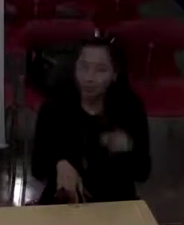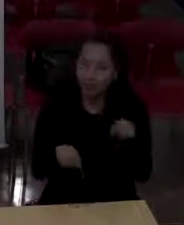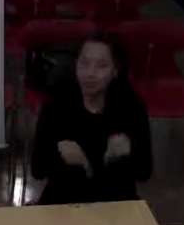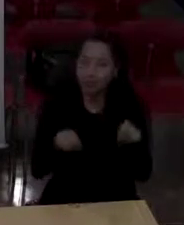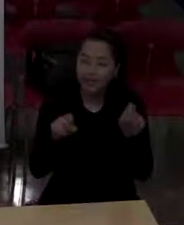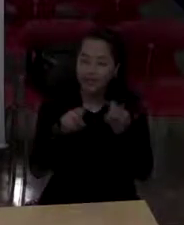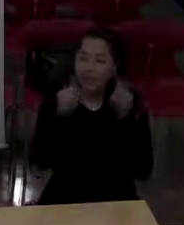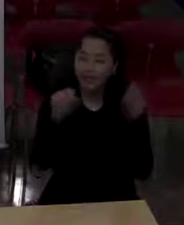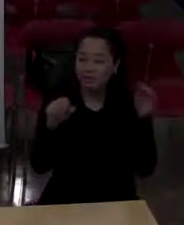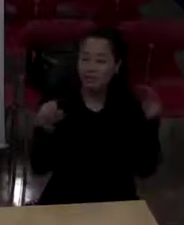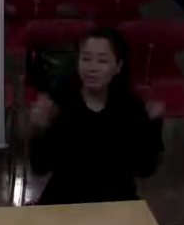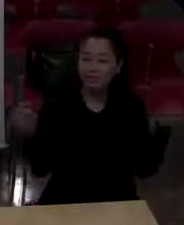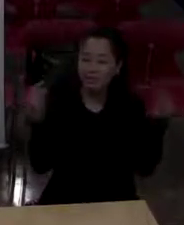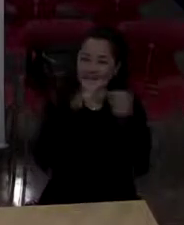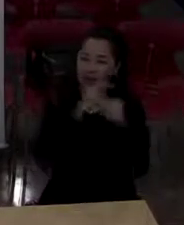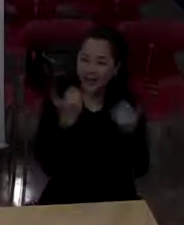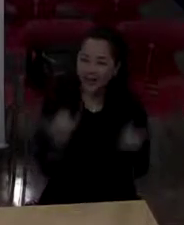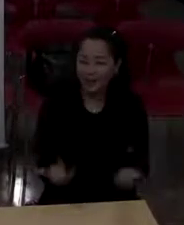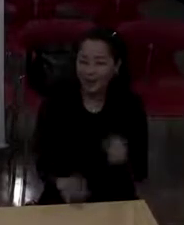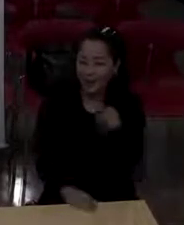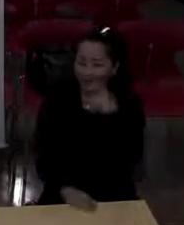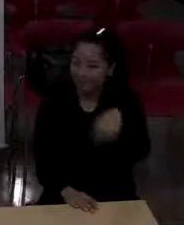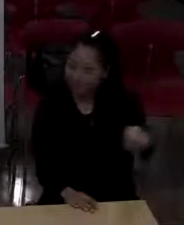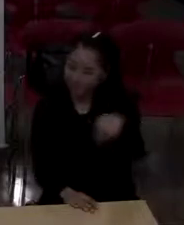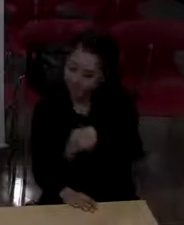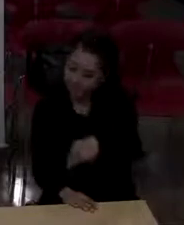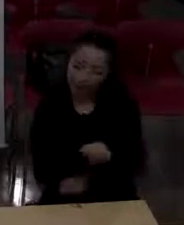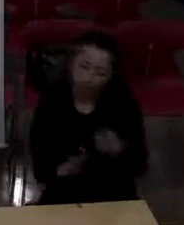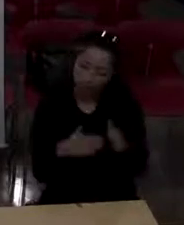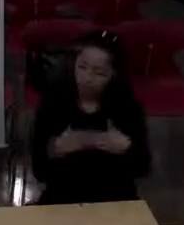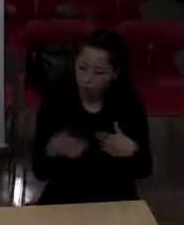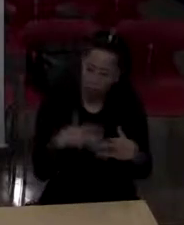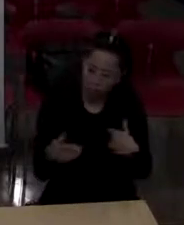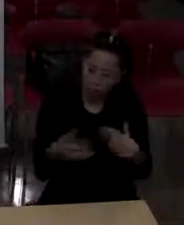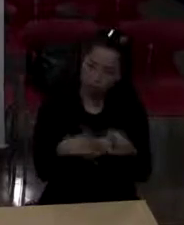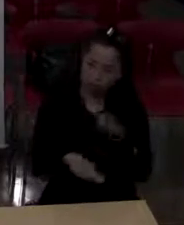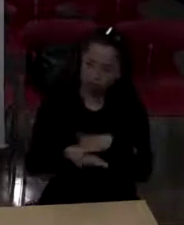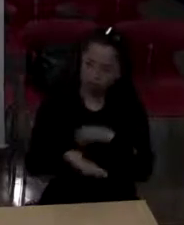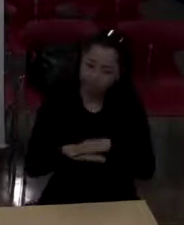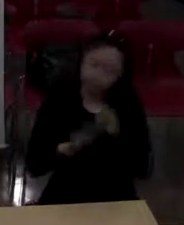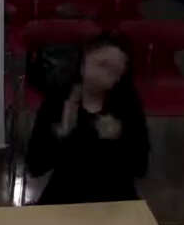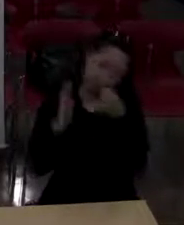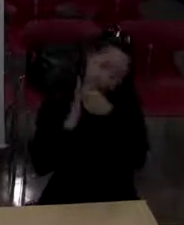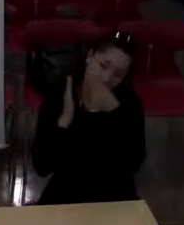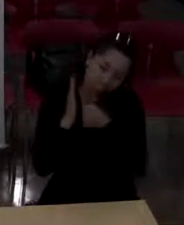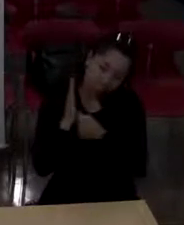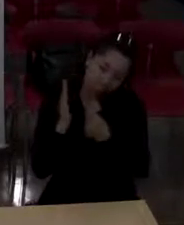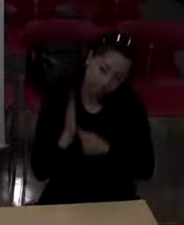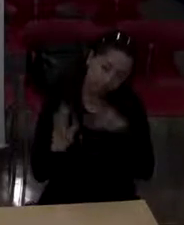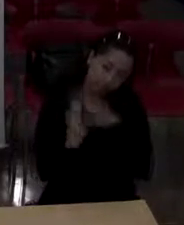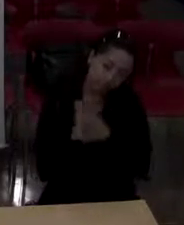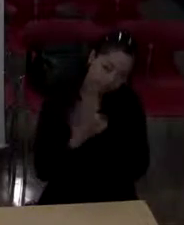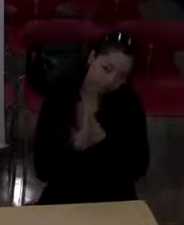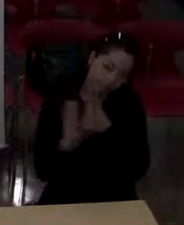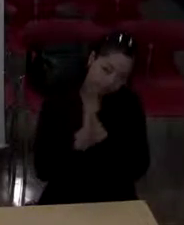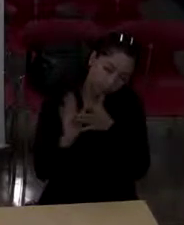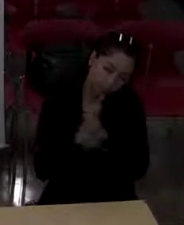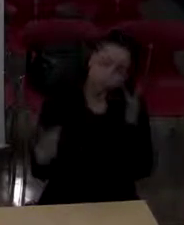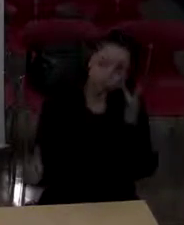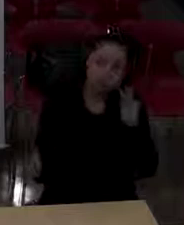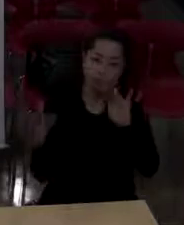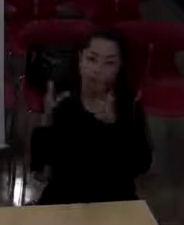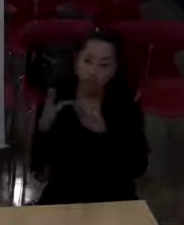la competencia comunicativa que edité hoy pues responde a eso, pero pues eso para aclararles que posiblemente ahorita las preguntas que ustedes hagan